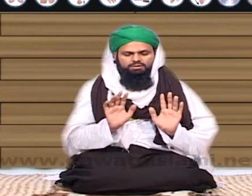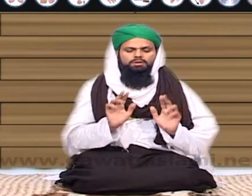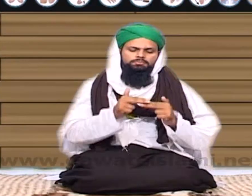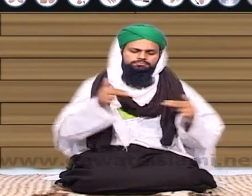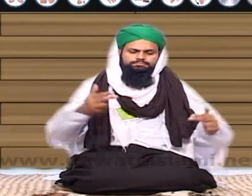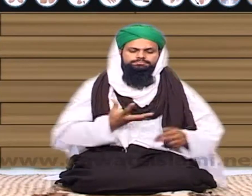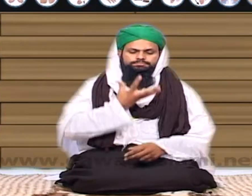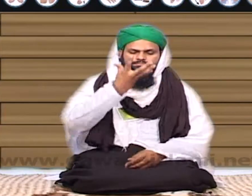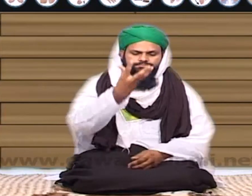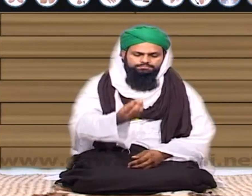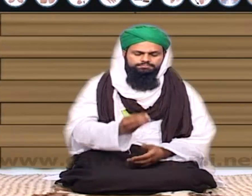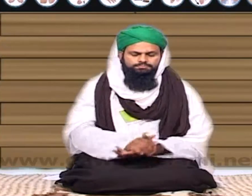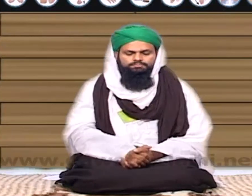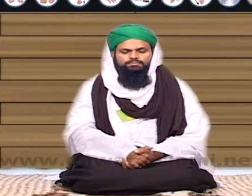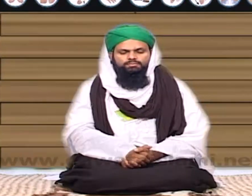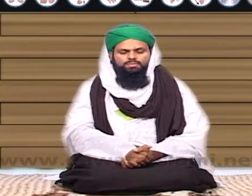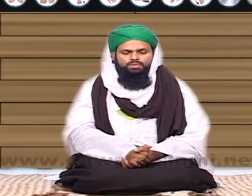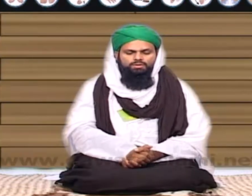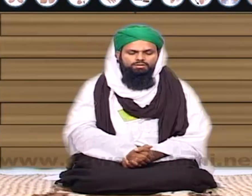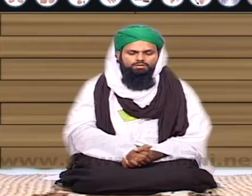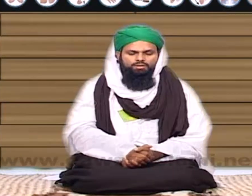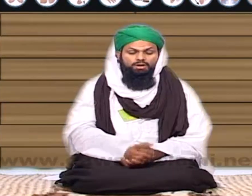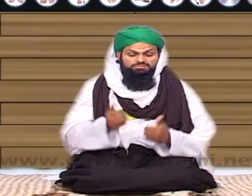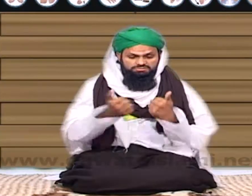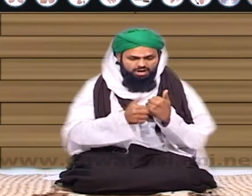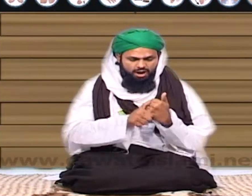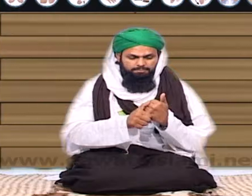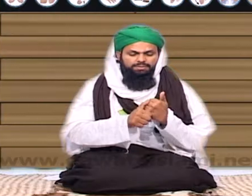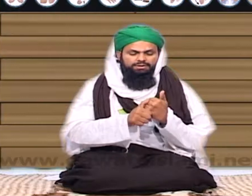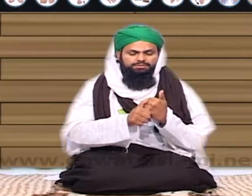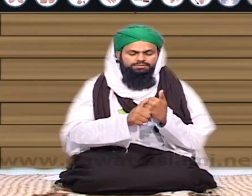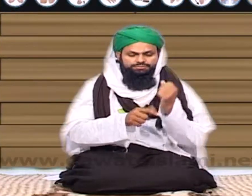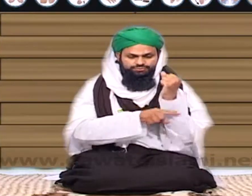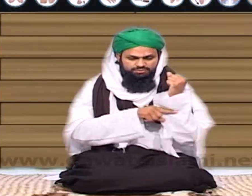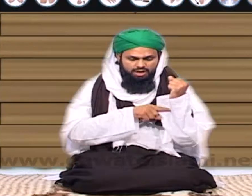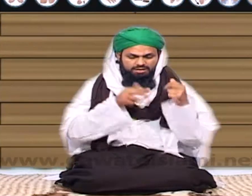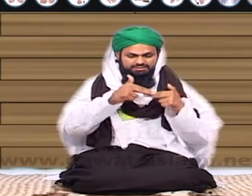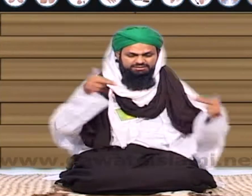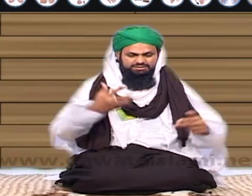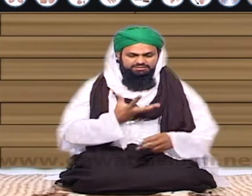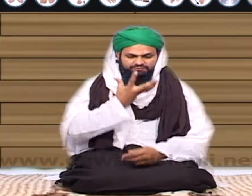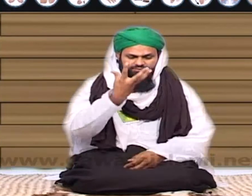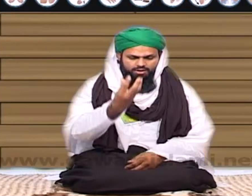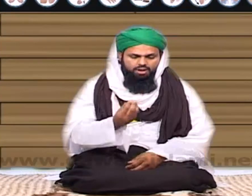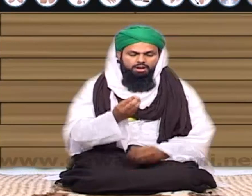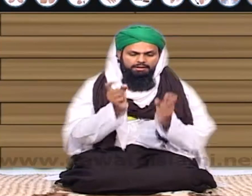پیارے اسلامی بھائیوں، میں نے وہ واقعہ آپ کو سنایا جس میں شرابی زانی کی قبر کا حال